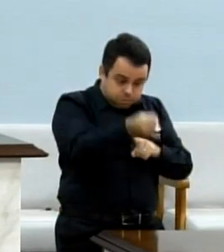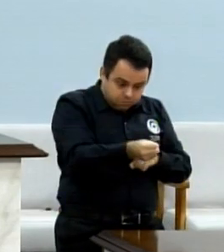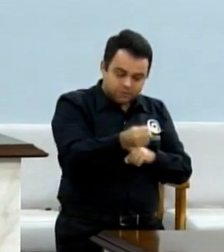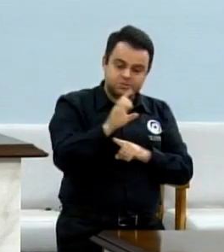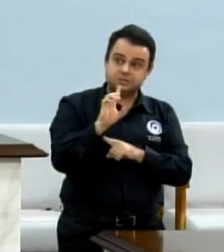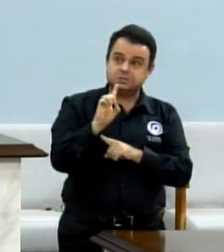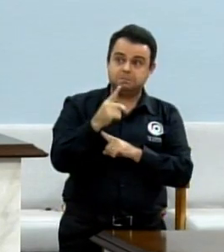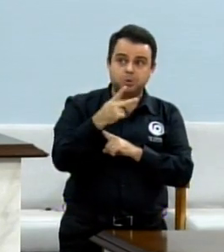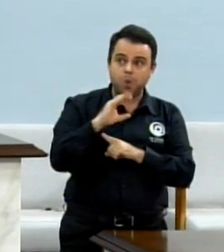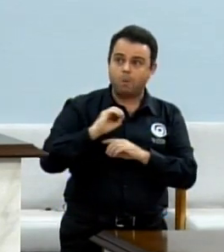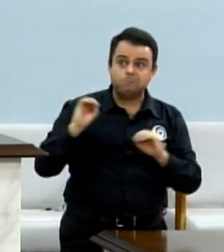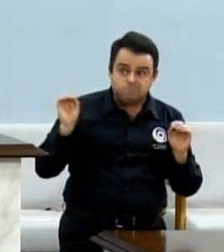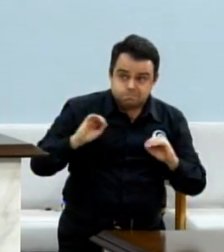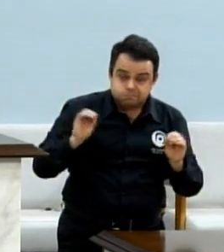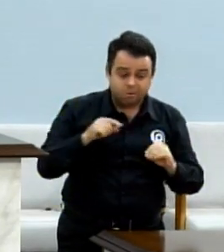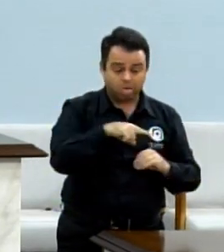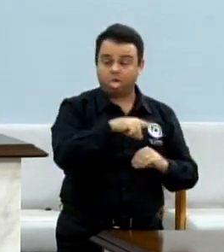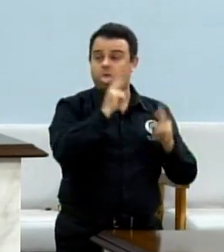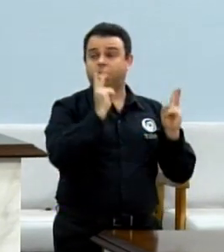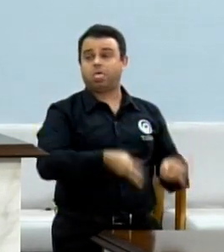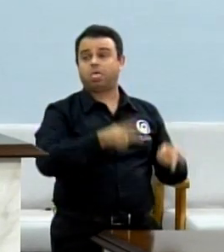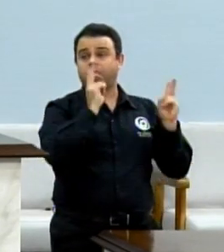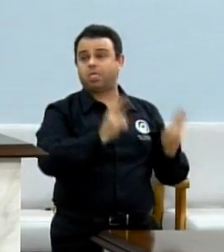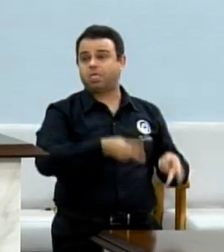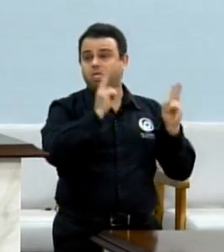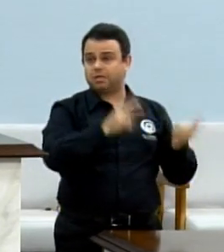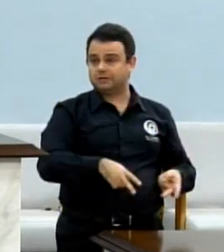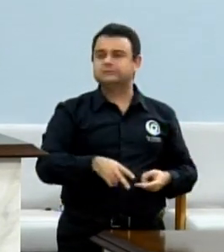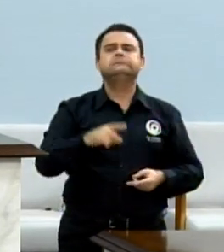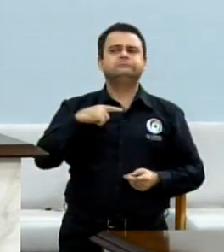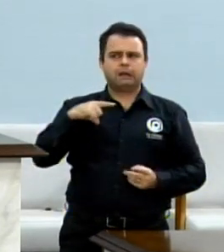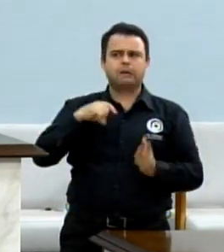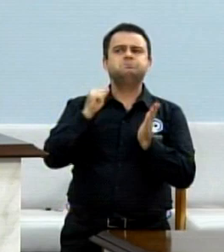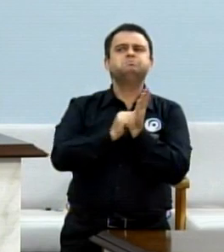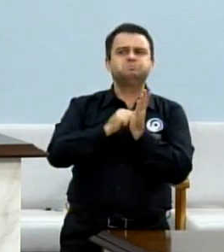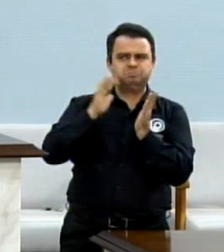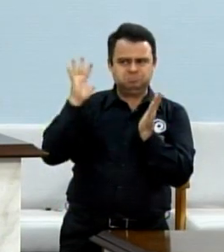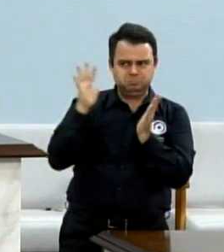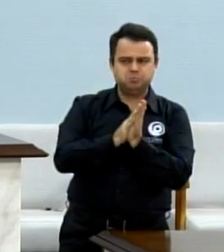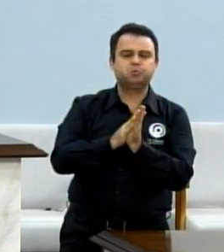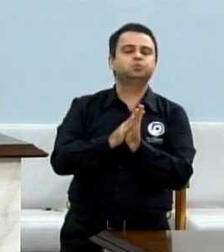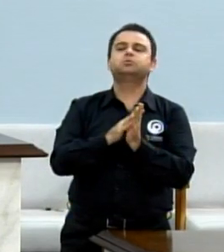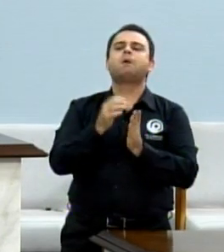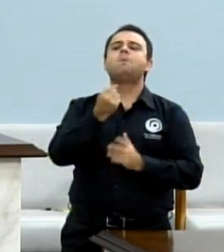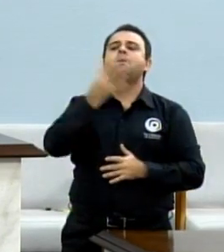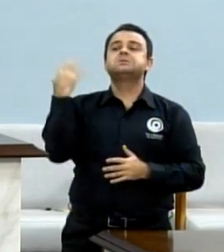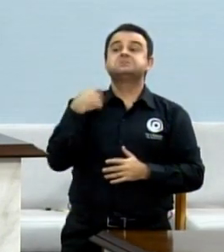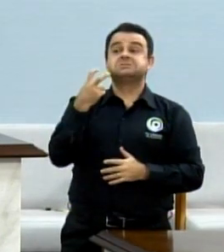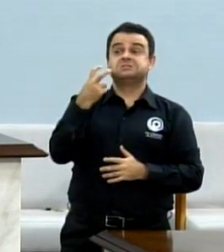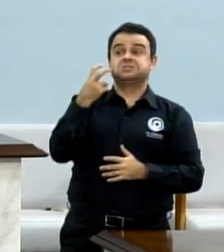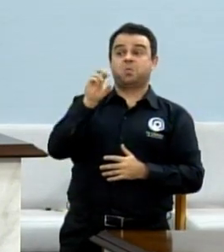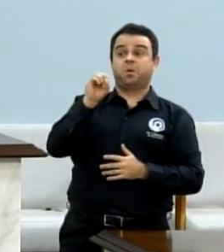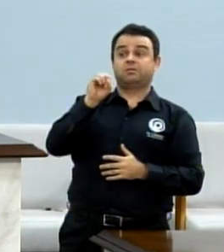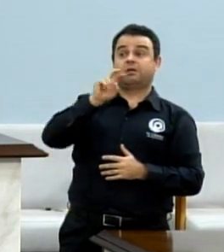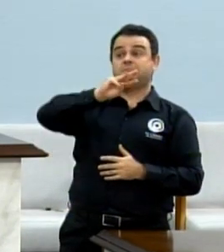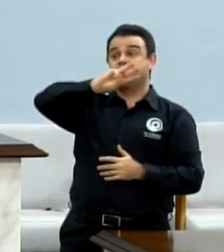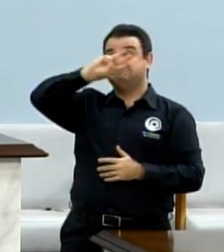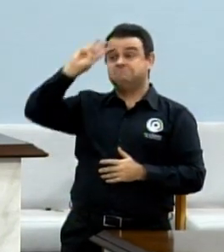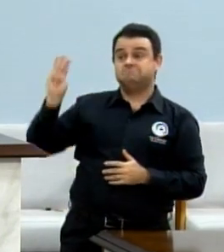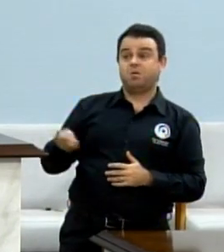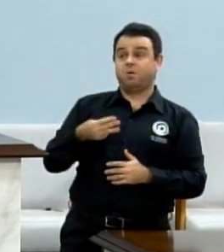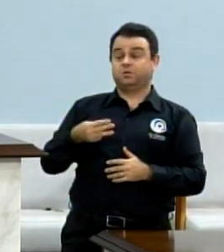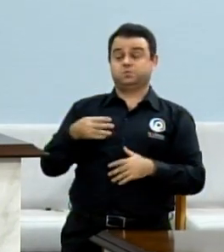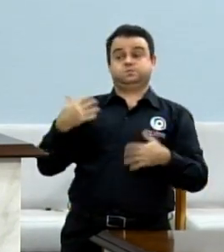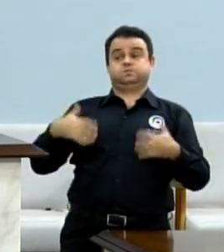nada. Porque as multas elas chegam a 50 milhões de reais por infração. E uma das infrações é a ausência de